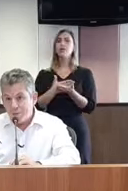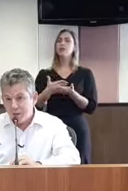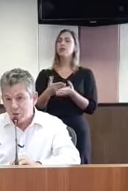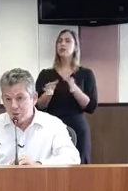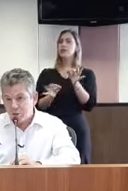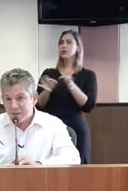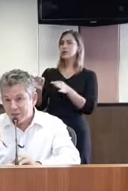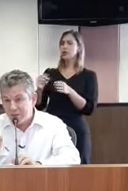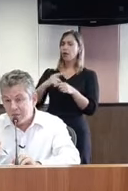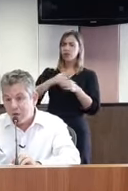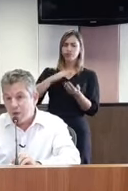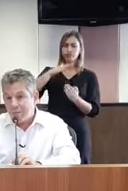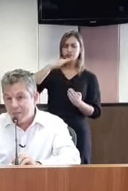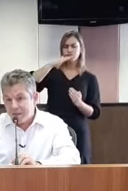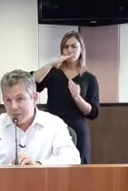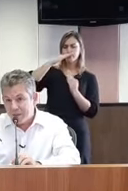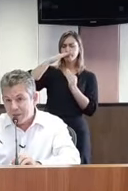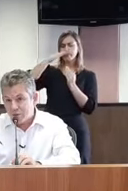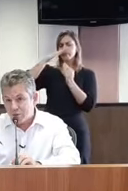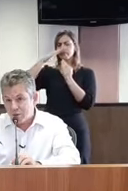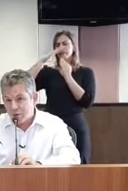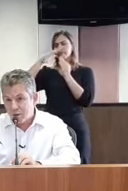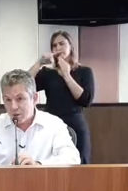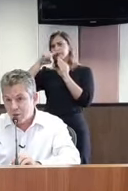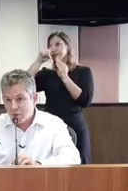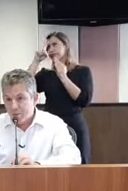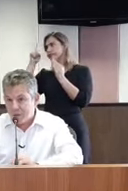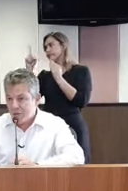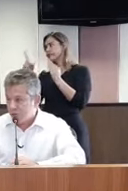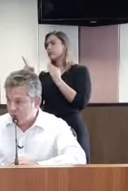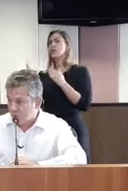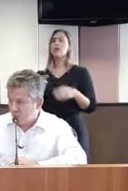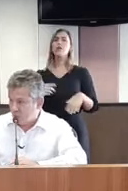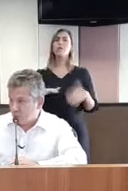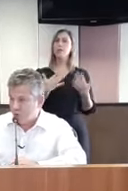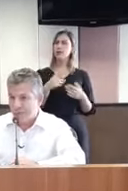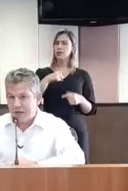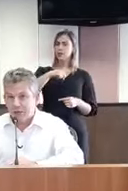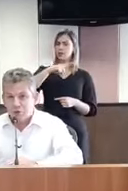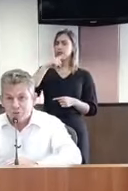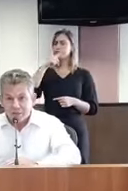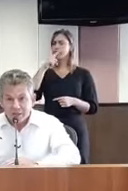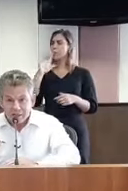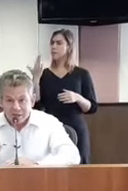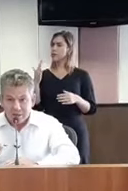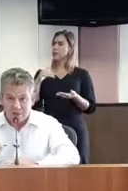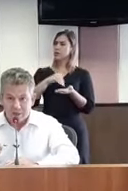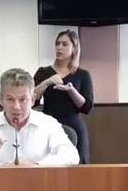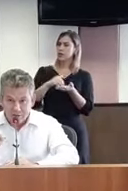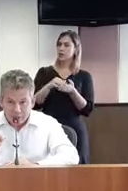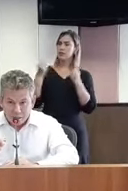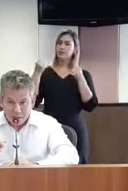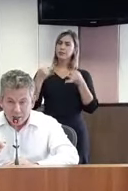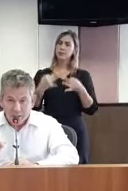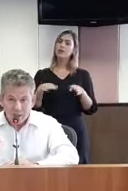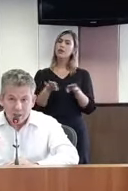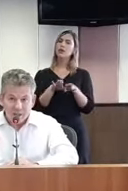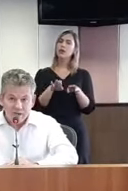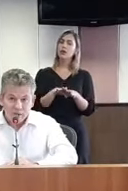agora o pico, começando agora a pandemia em Mato Grosso, o pico, segundo falou aqui o Gilberto e os especialistas dizem